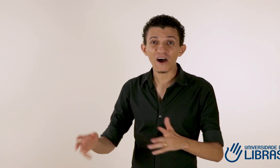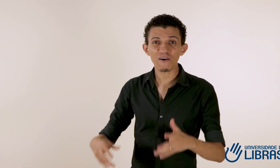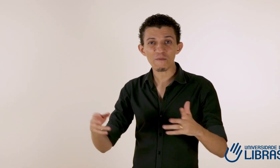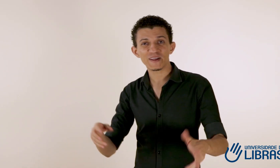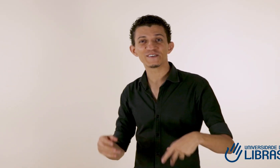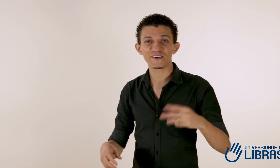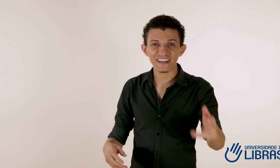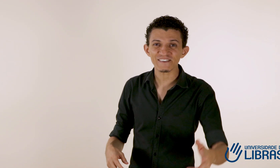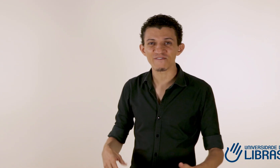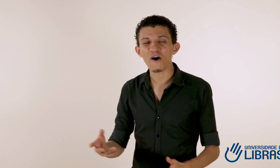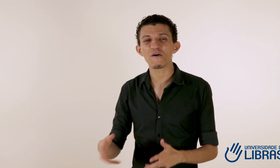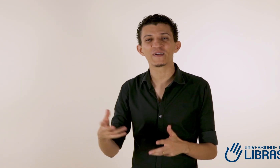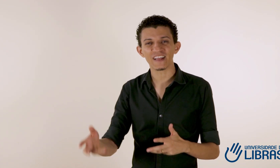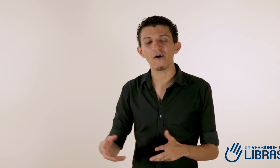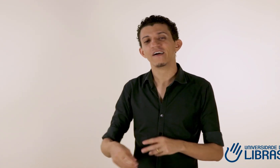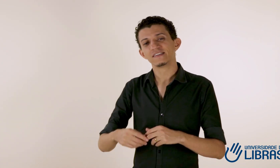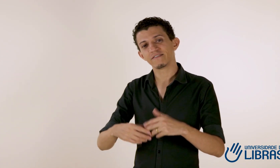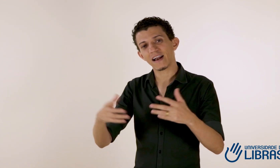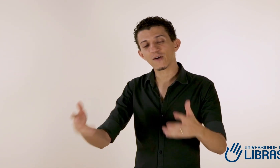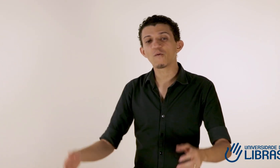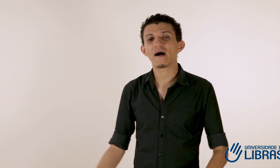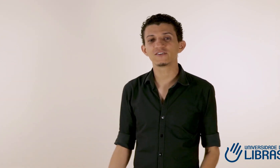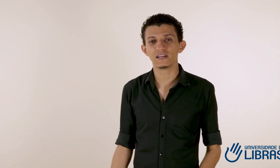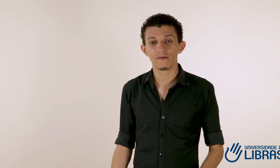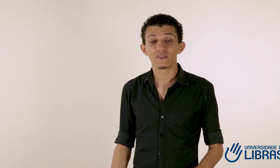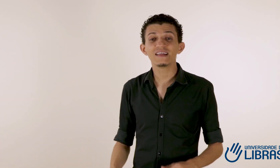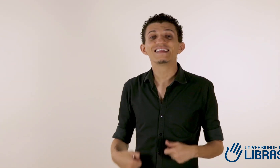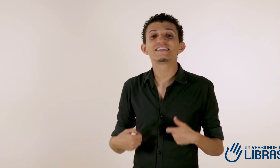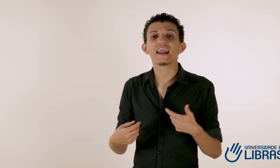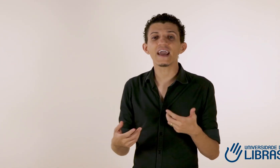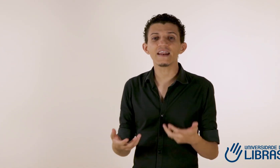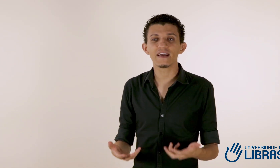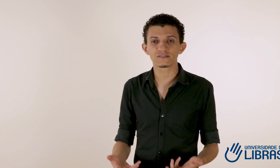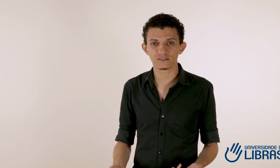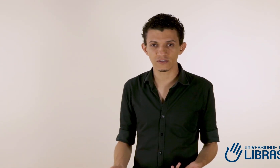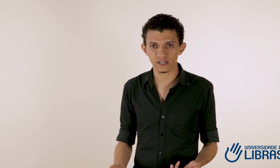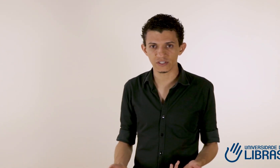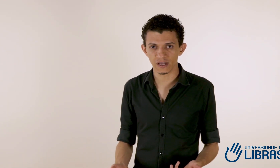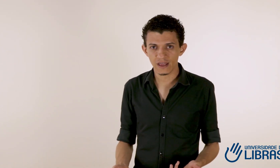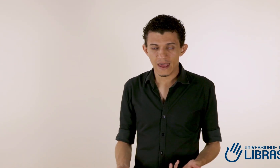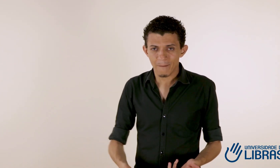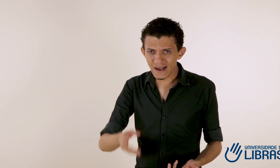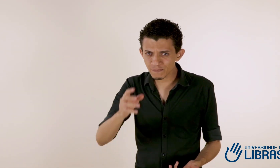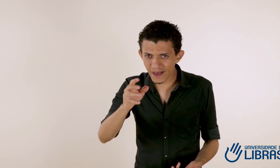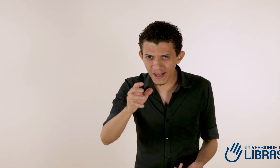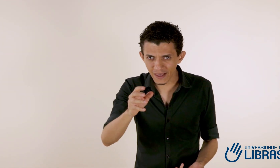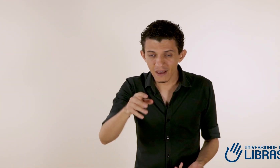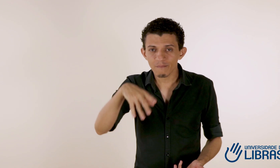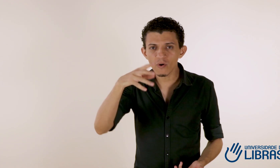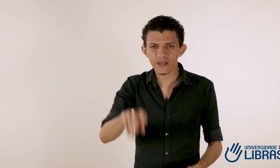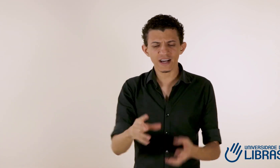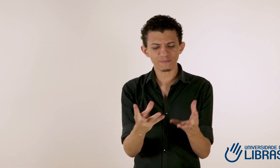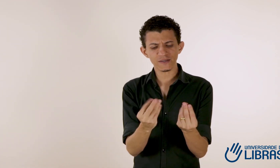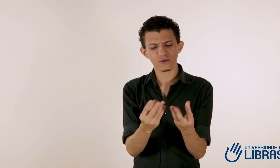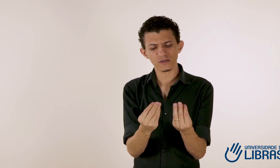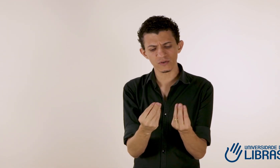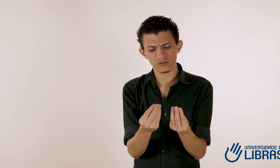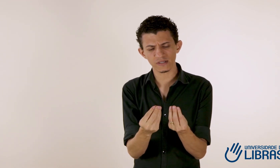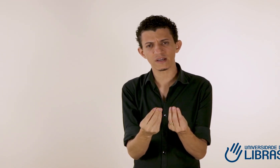eu aprendi, foi dessa forma e tal. Você vai lá e compartilha. E treina isso no seu dia a dia. Mas espera aí, por que as pessoas usam isso